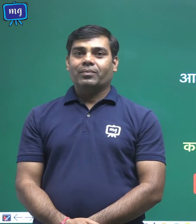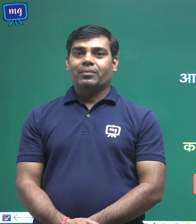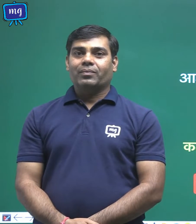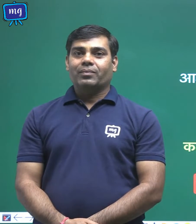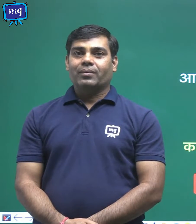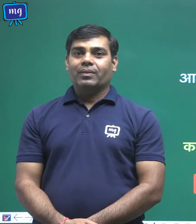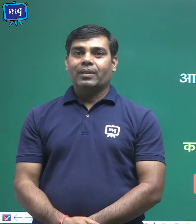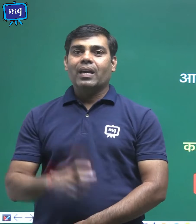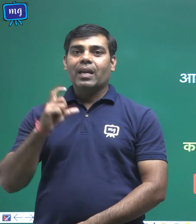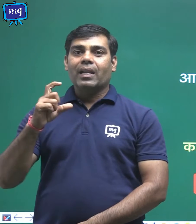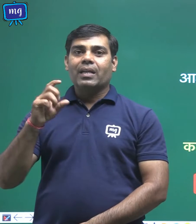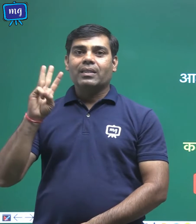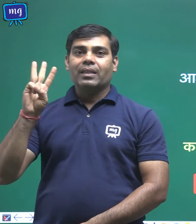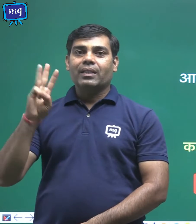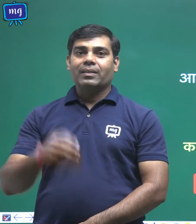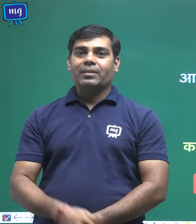कक्षा 3